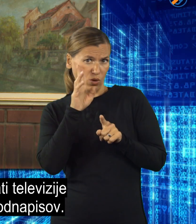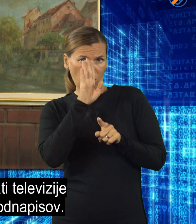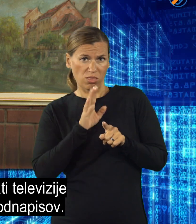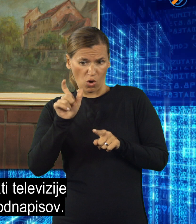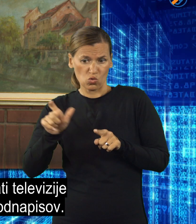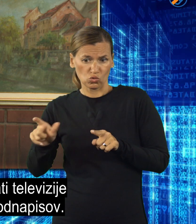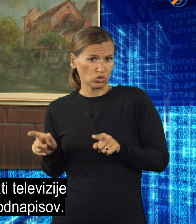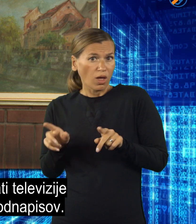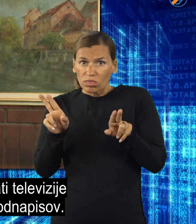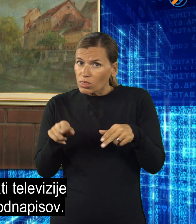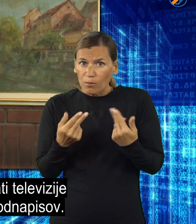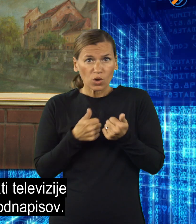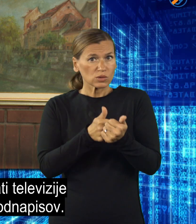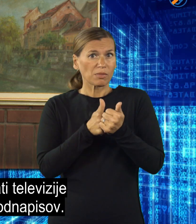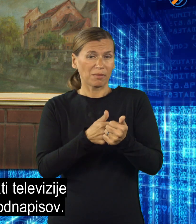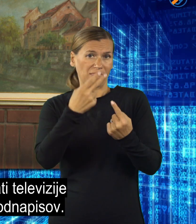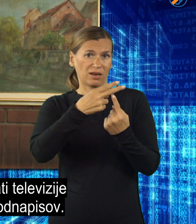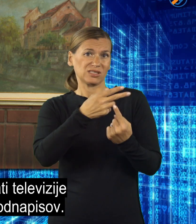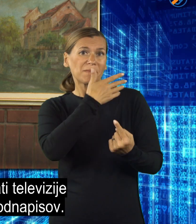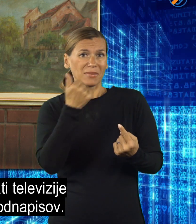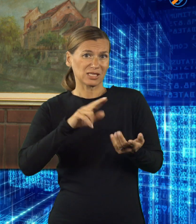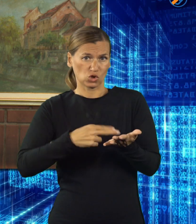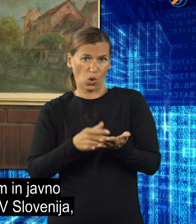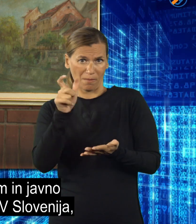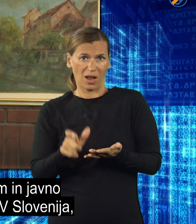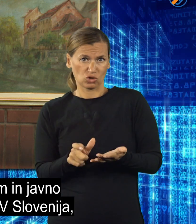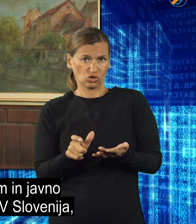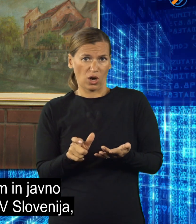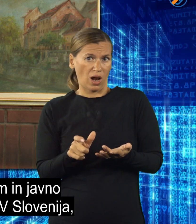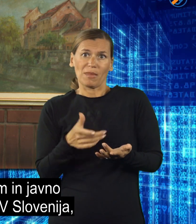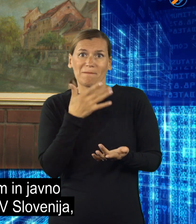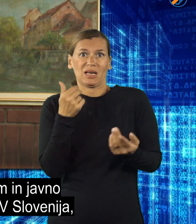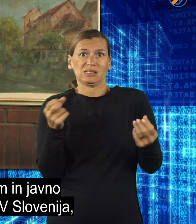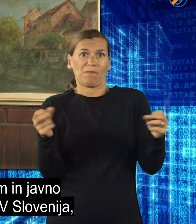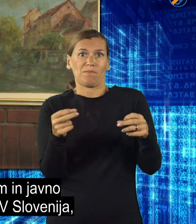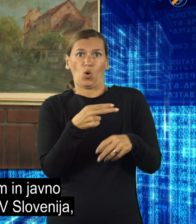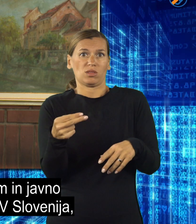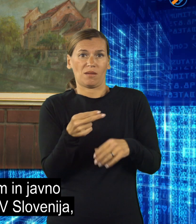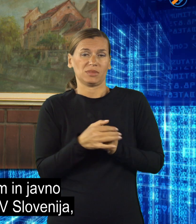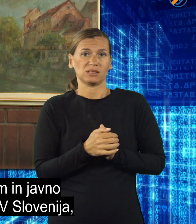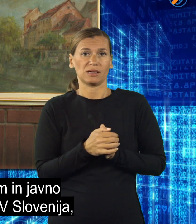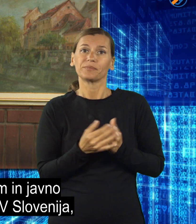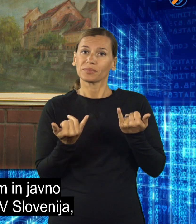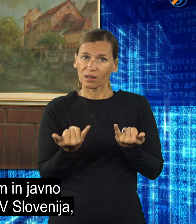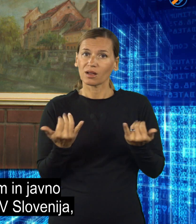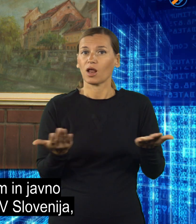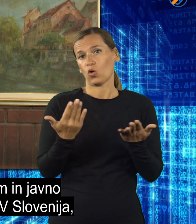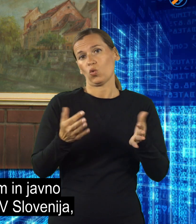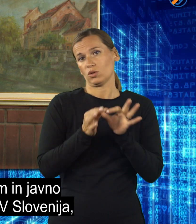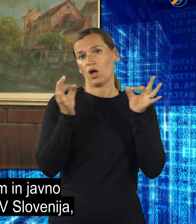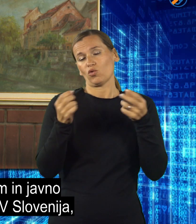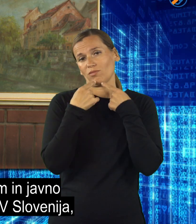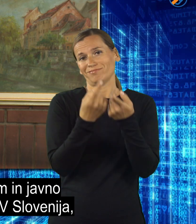ne morejo spremljati televizije brez tolmača ali podnapisi. Tukaj lahko rečem in javno izrazim